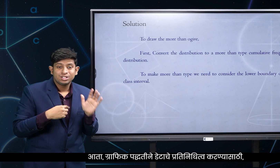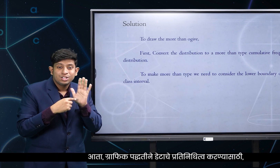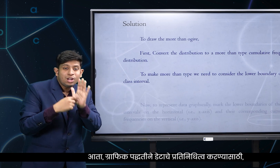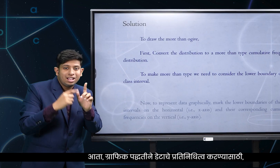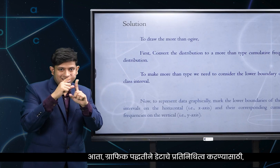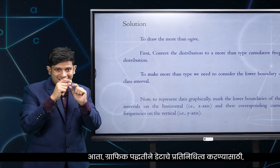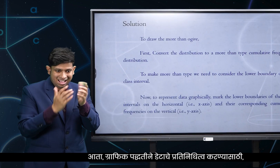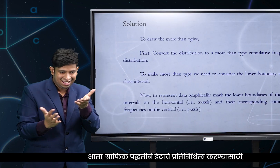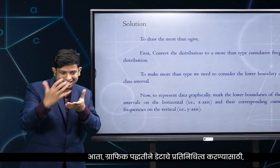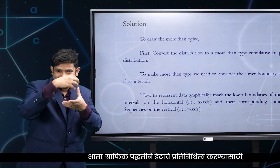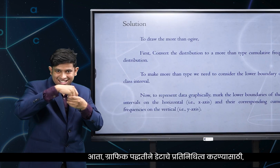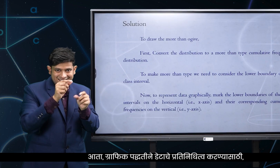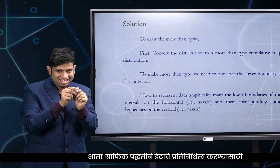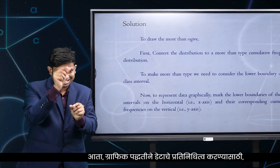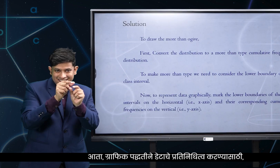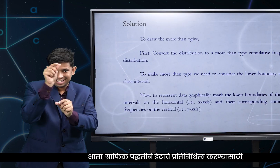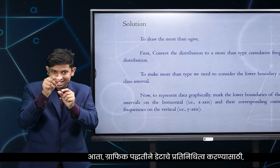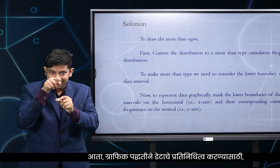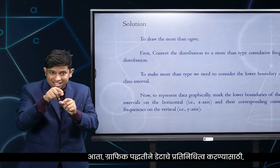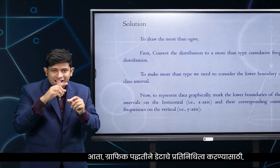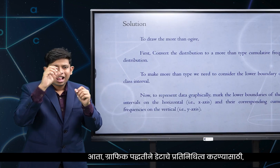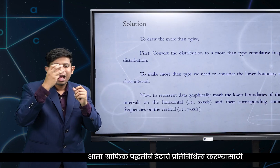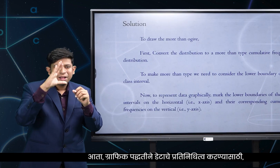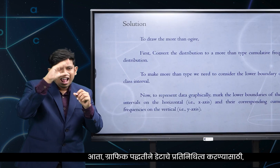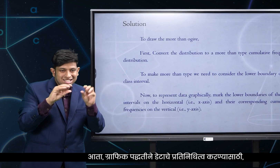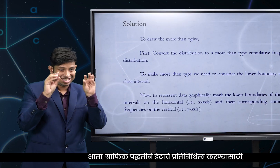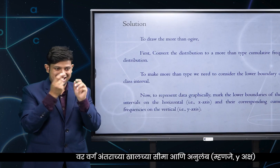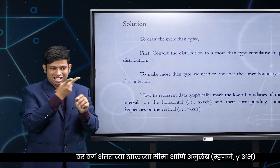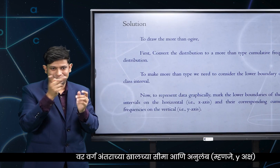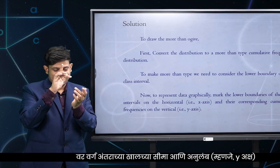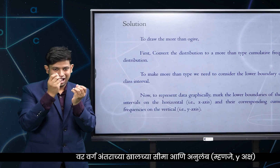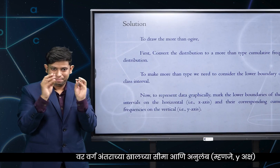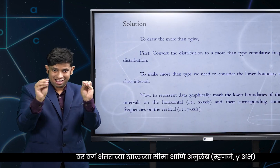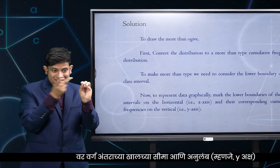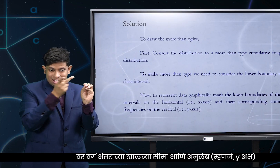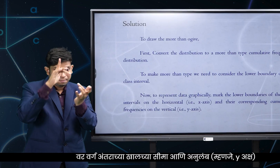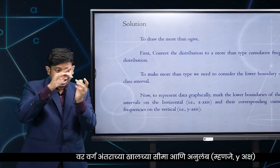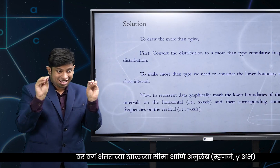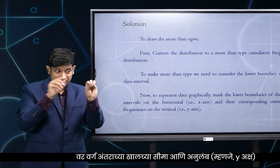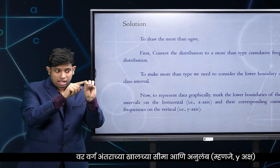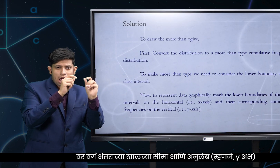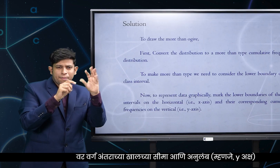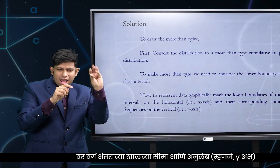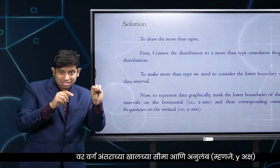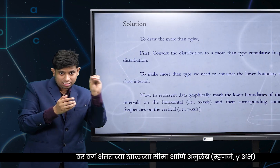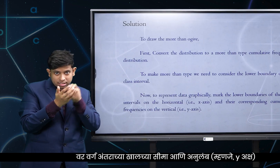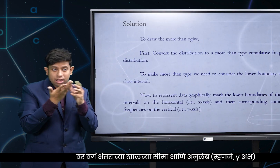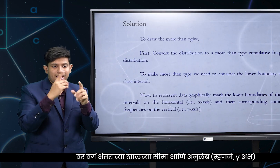आता ग्राफिक पद्धतीने डेटाचे प्रतिनिधित्व करण्यासाठी वर वर्ग अंतराच्या खालच्या सीमा आणि अनुलंब